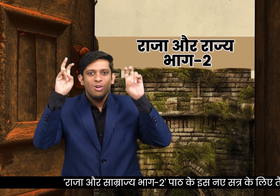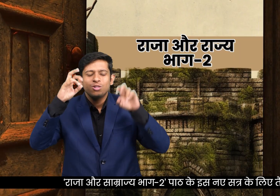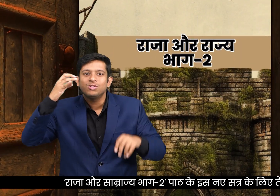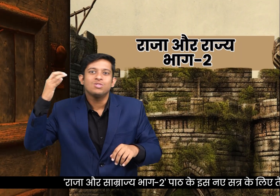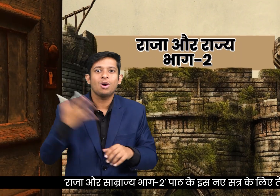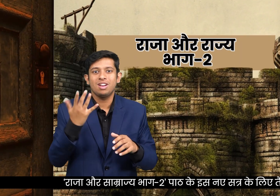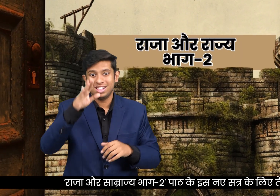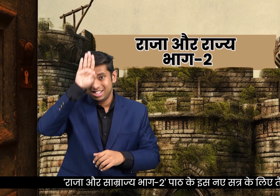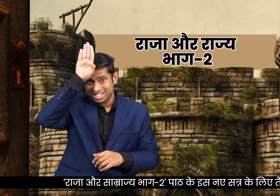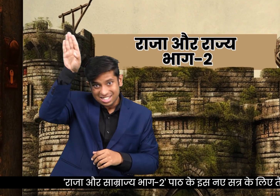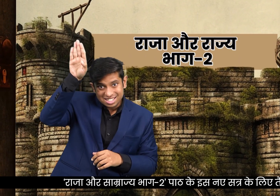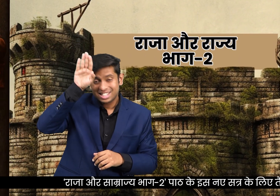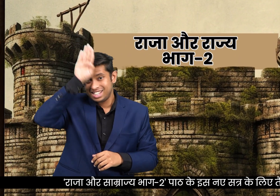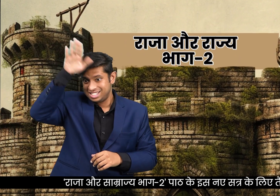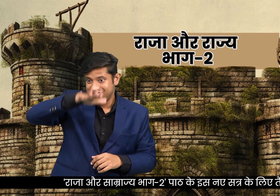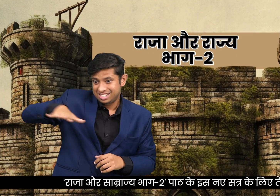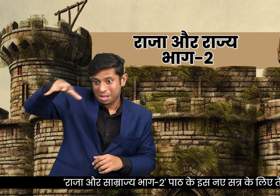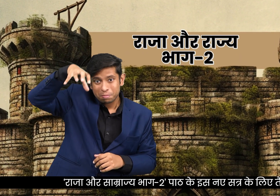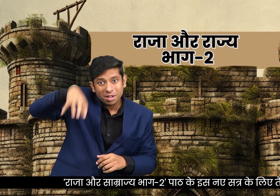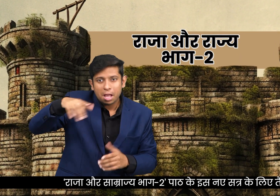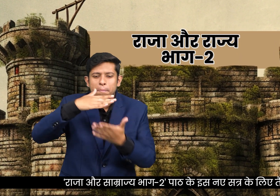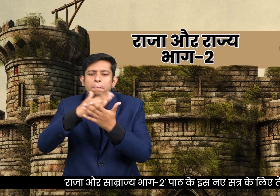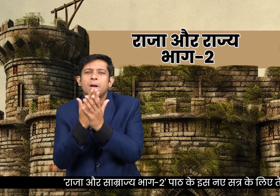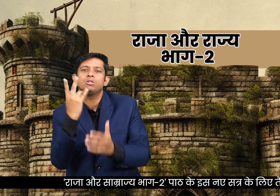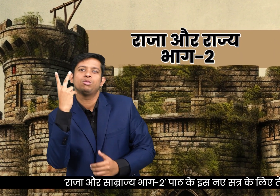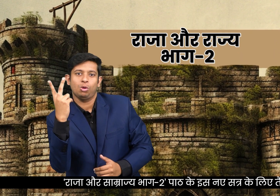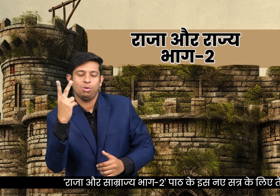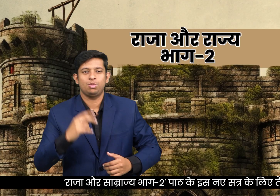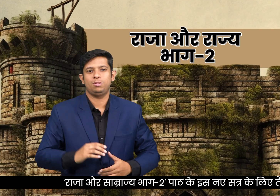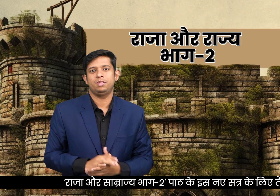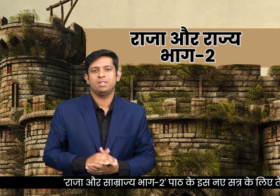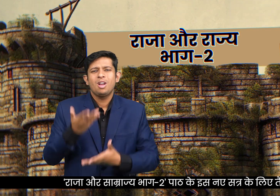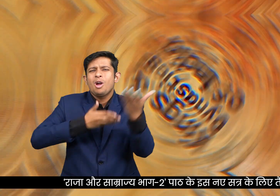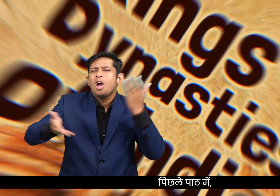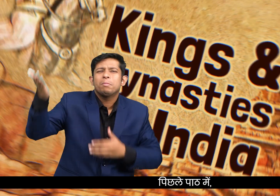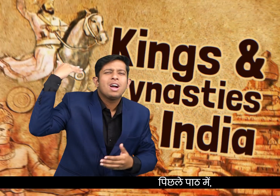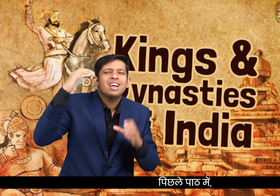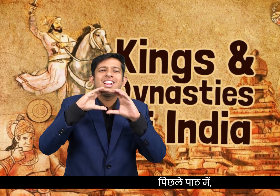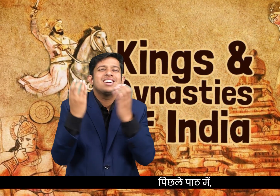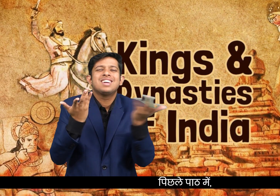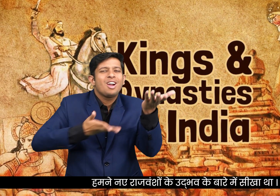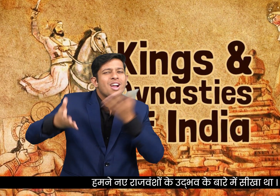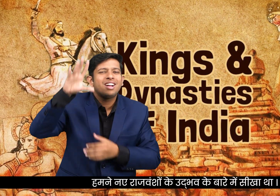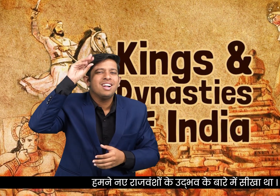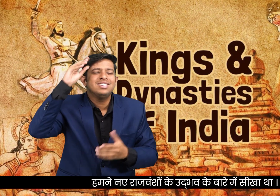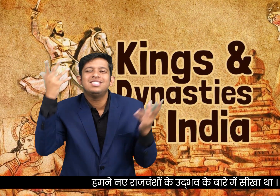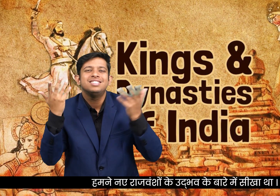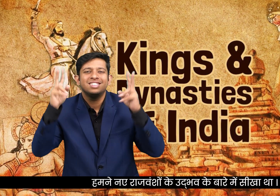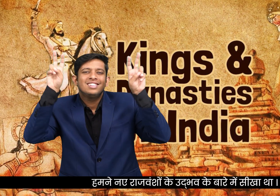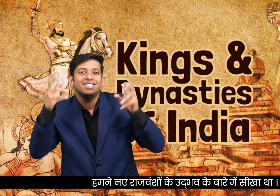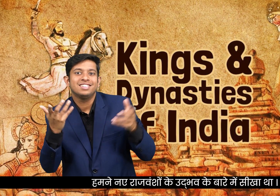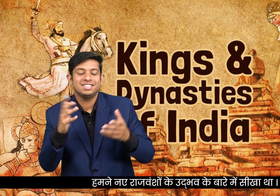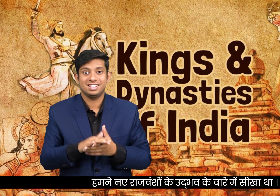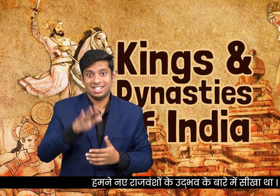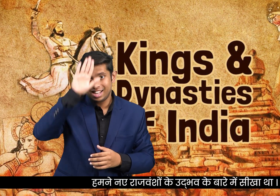और साम्राज्य भाग 2 पाठ के इस नए सत्र के लिए तैयार हैं। पिछले पाठ में हमने